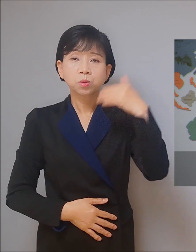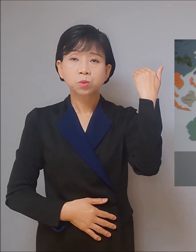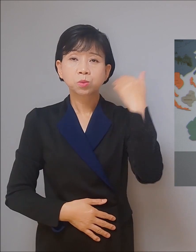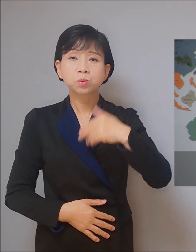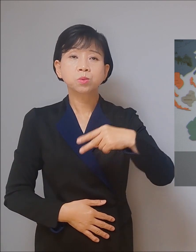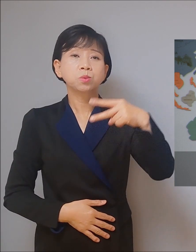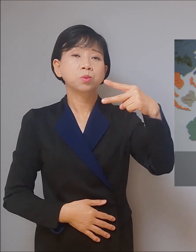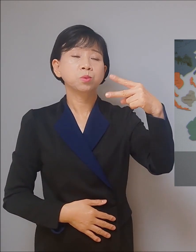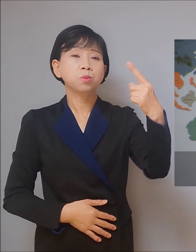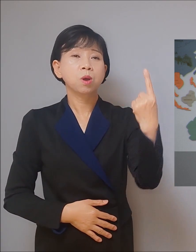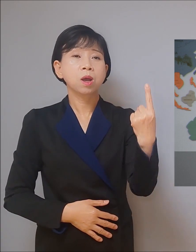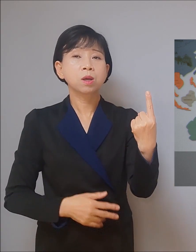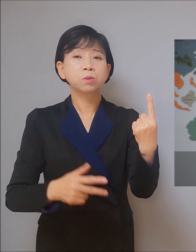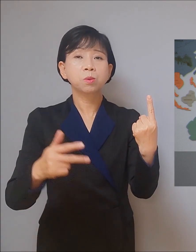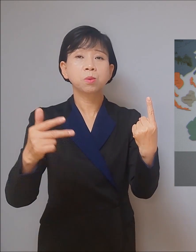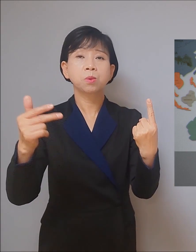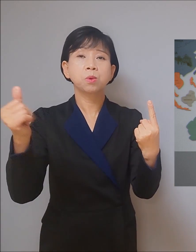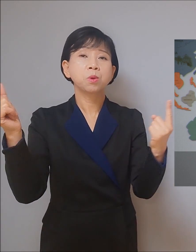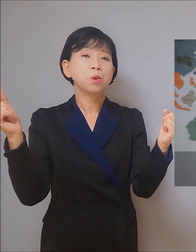무엇과도